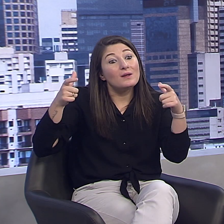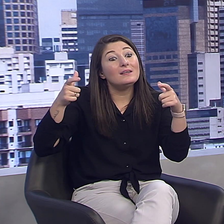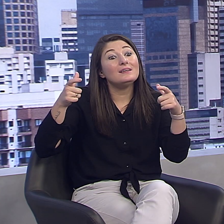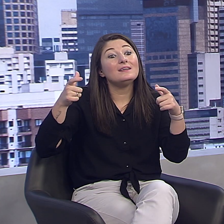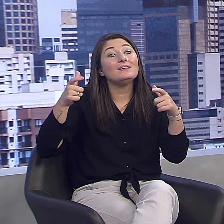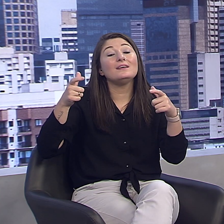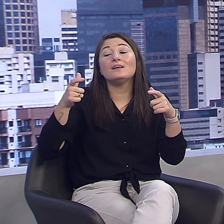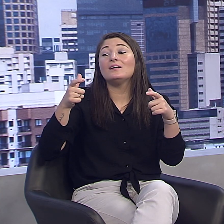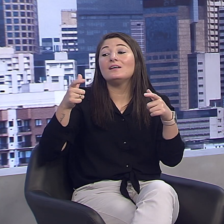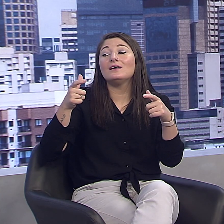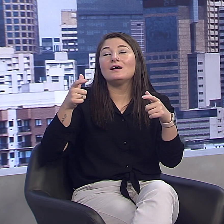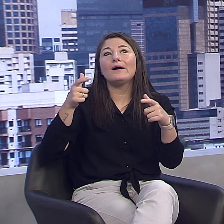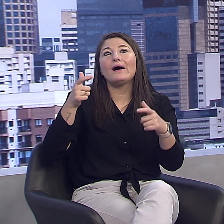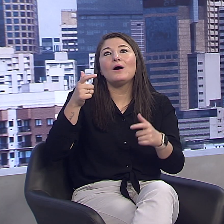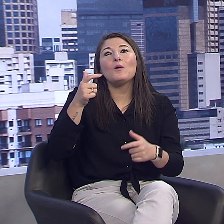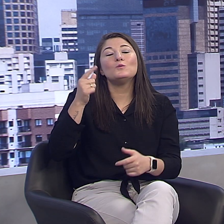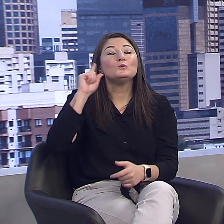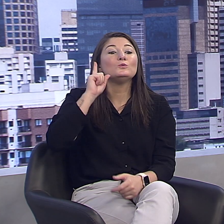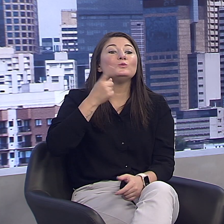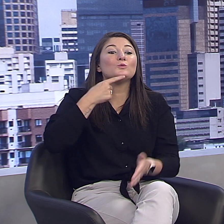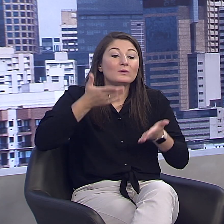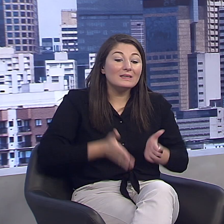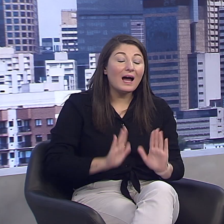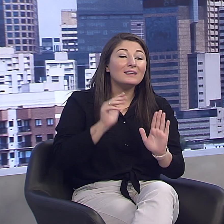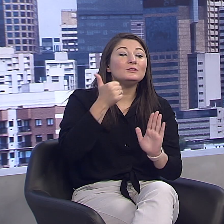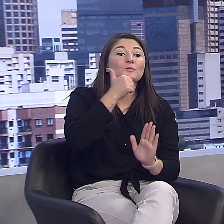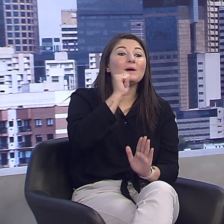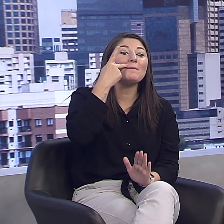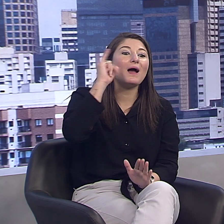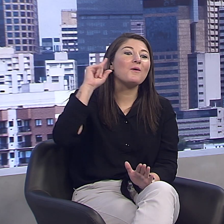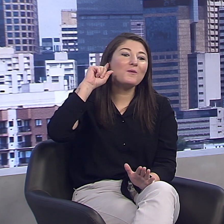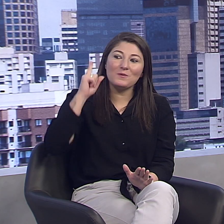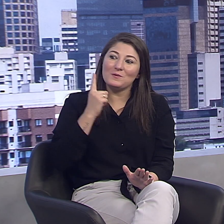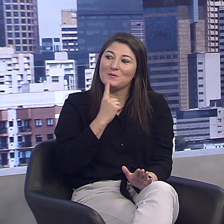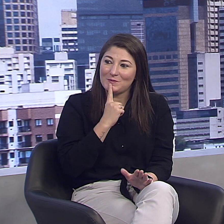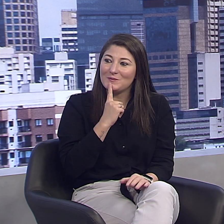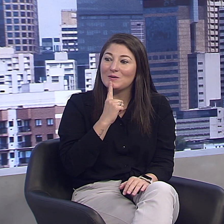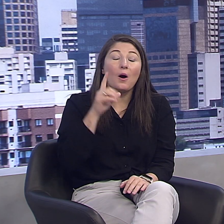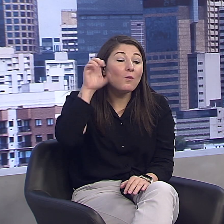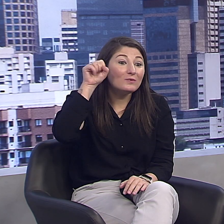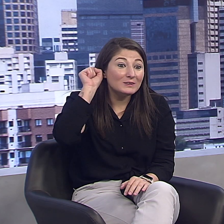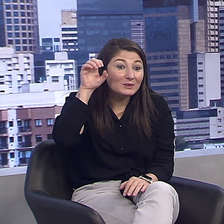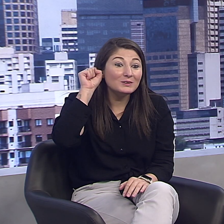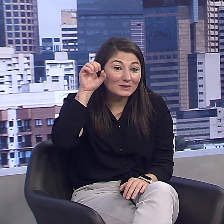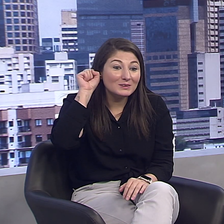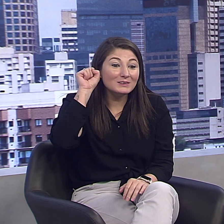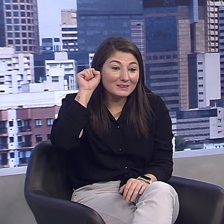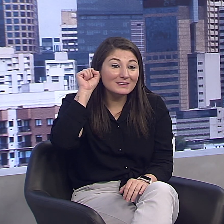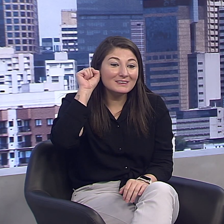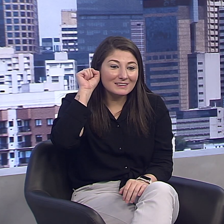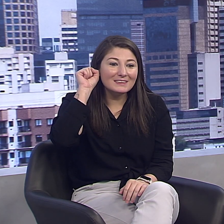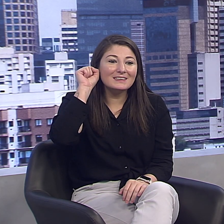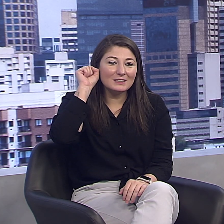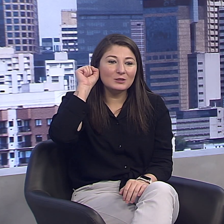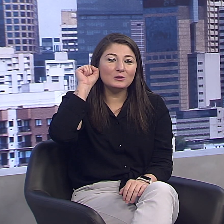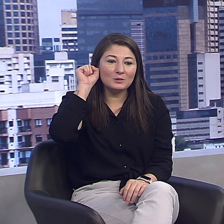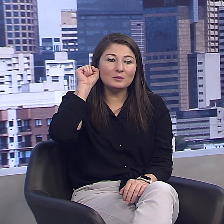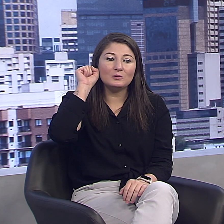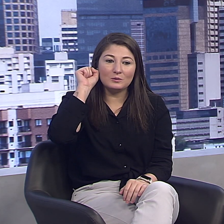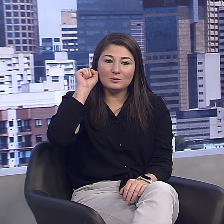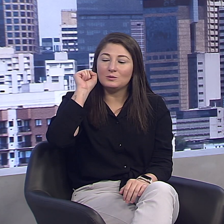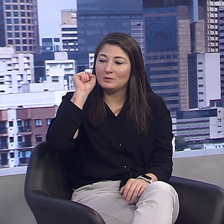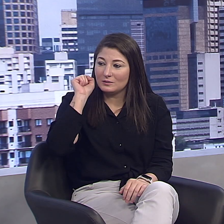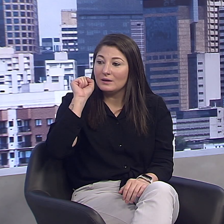exemplo. E a maioria dos surdos, por exemplo, quando nascem em